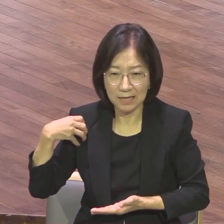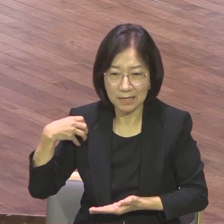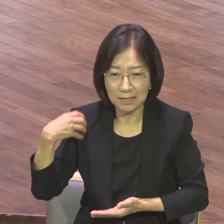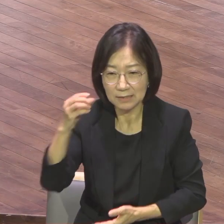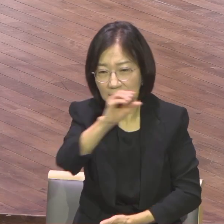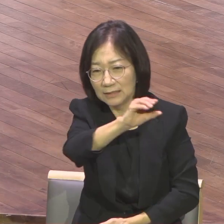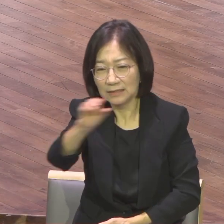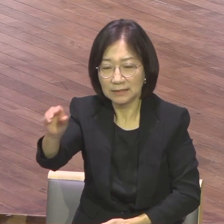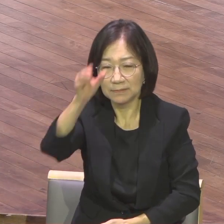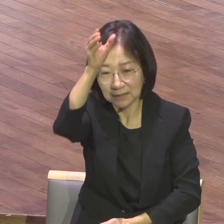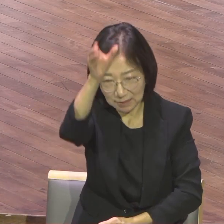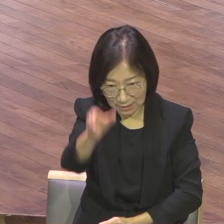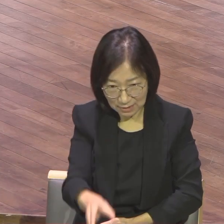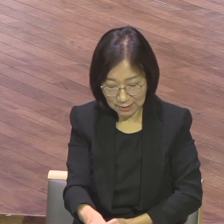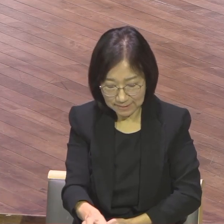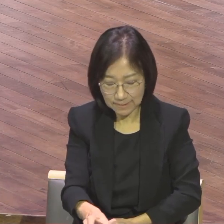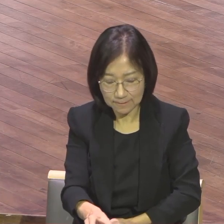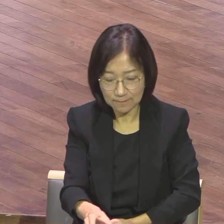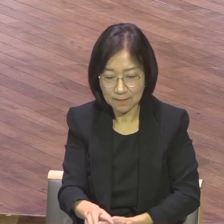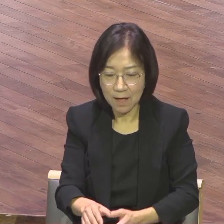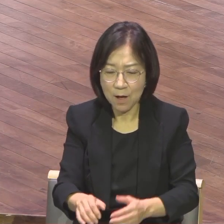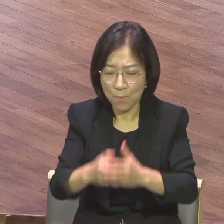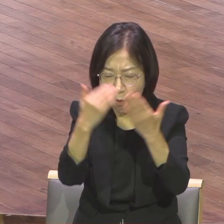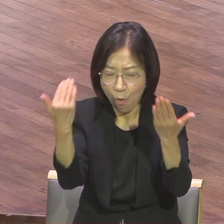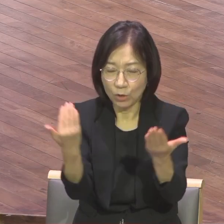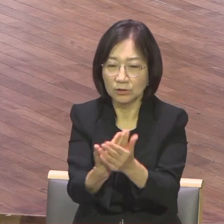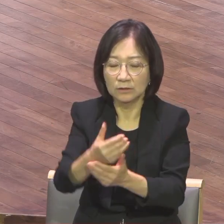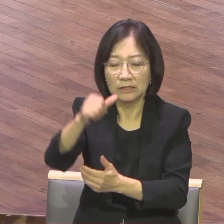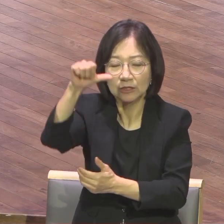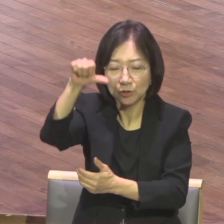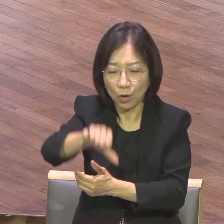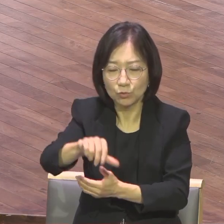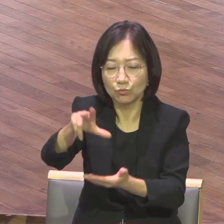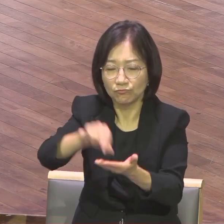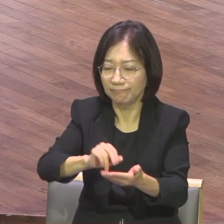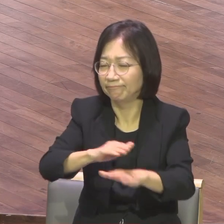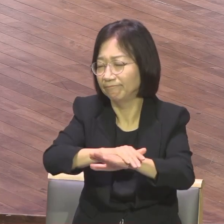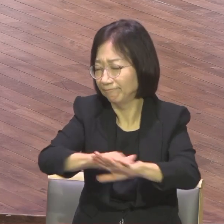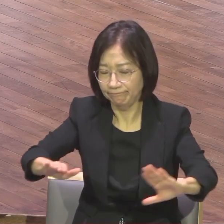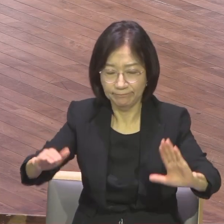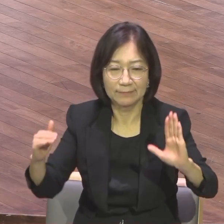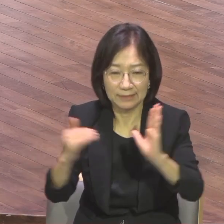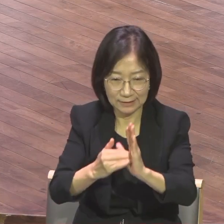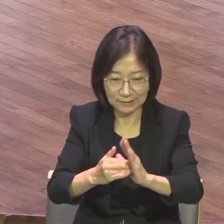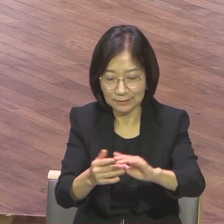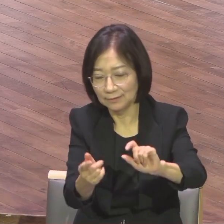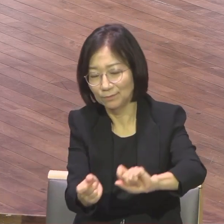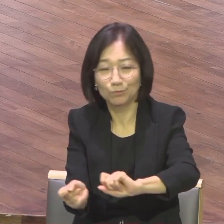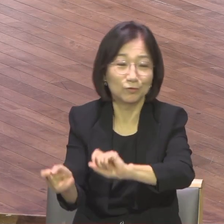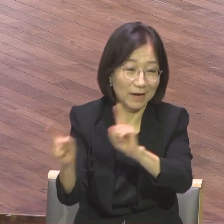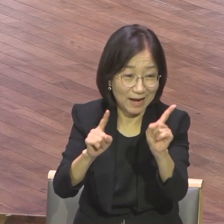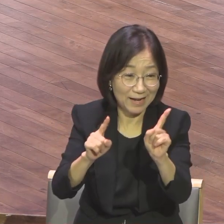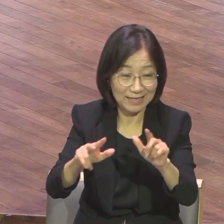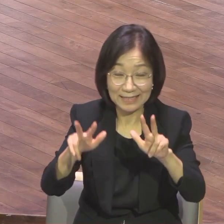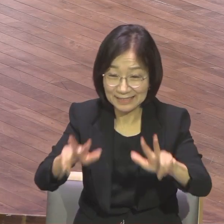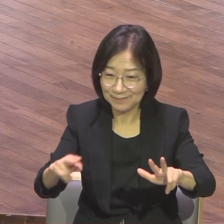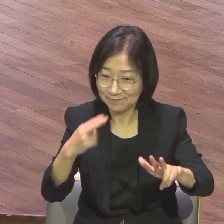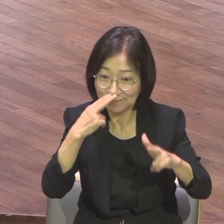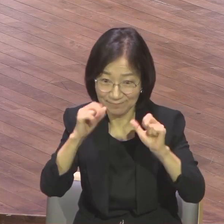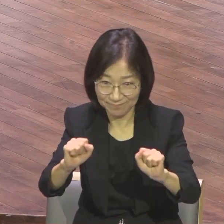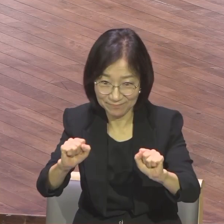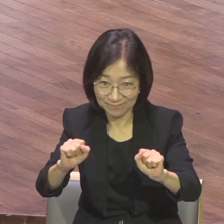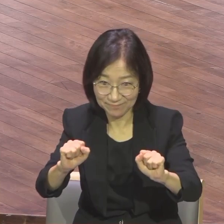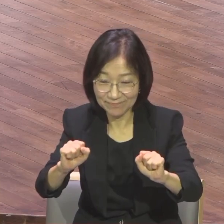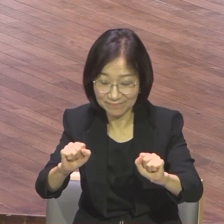완벽하게 저주를 다 해결하신 증거로 부활하셨습니다. 지금도 살아 역사하시고